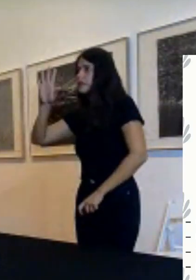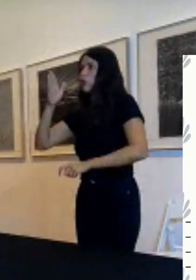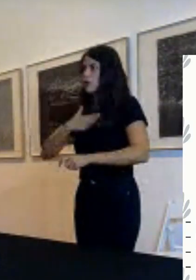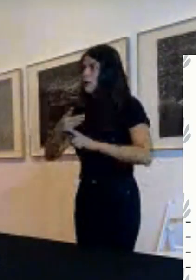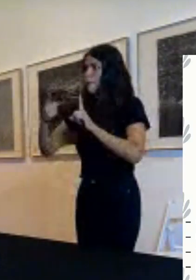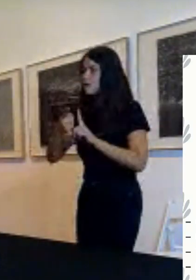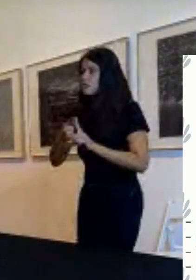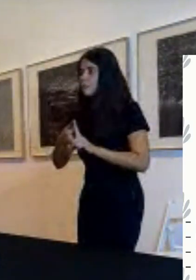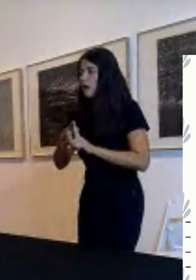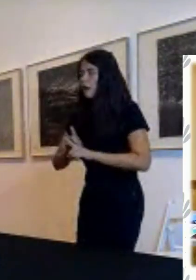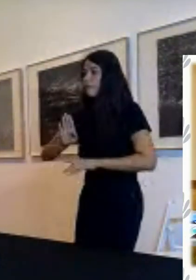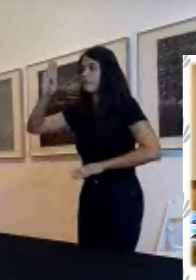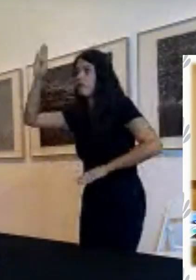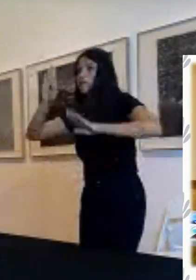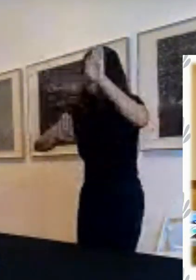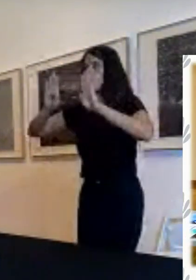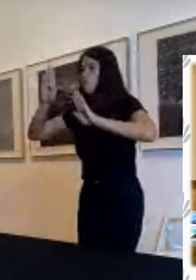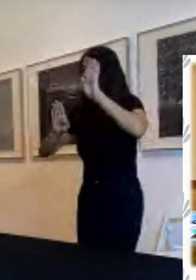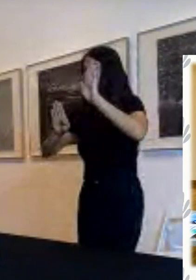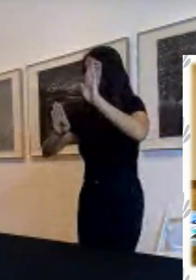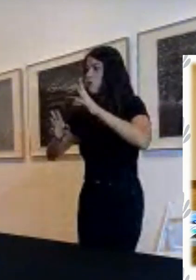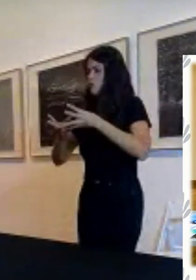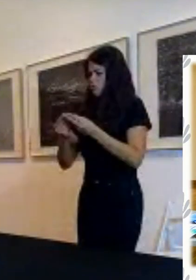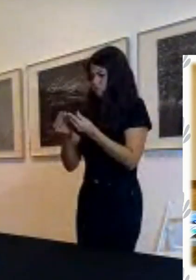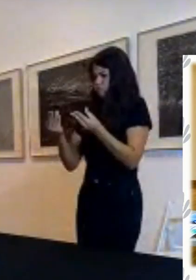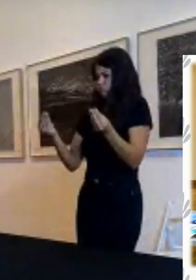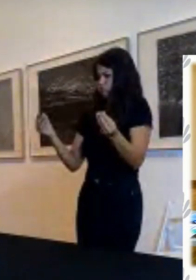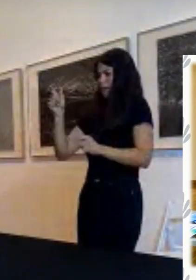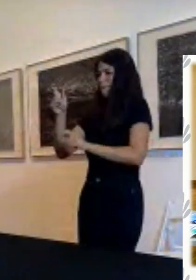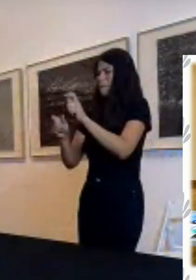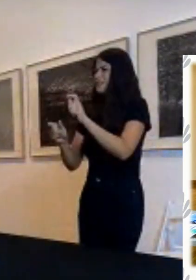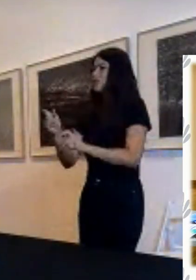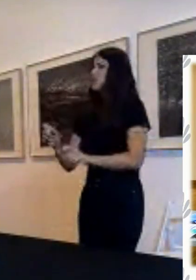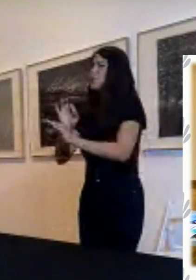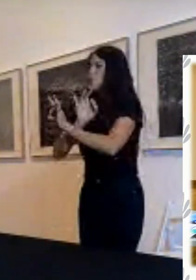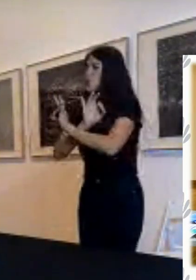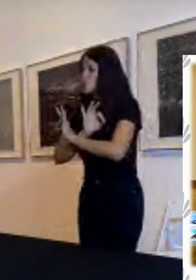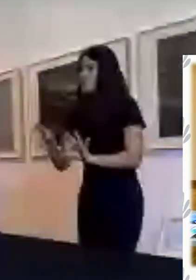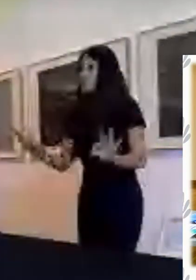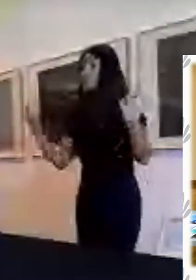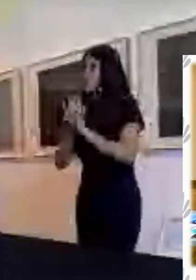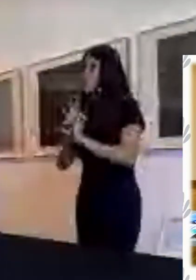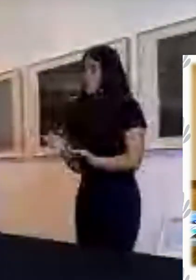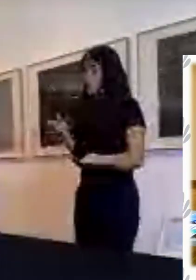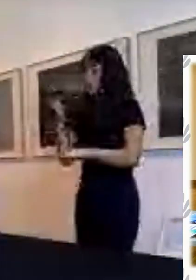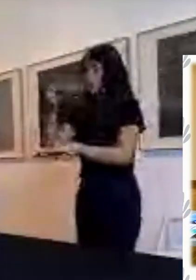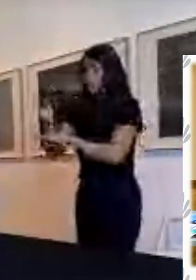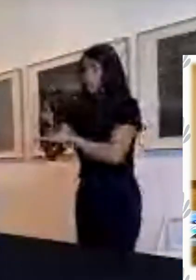Es decir, teníamos un tremendo número de personas que nunca habían pisado un